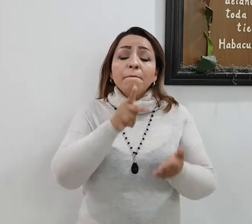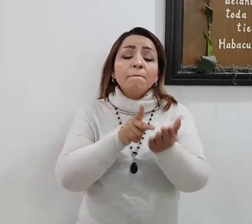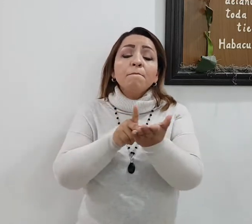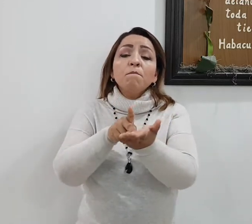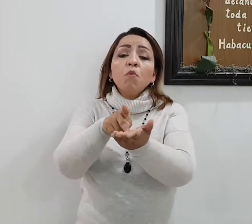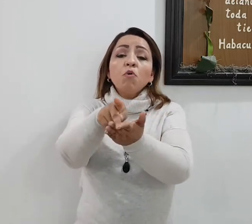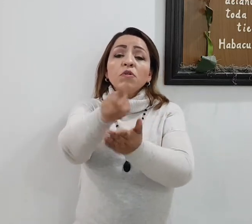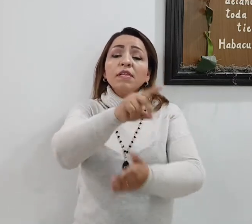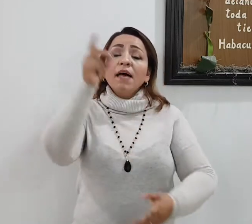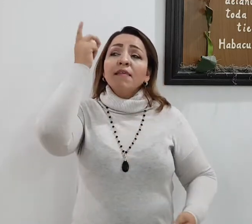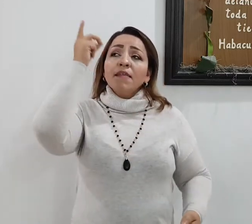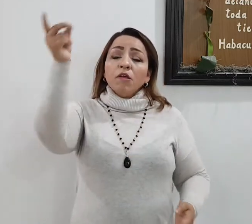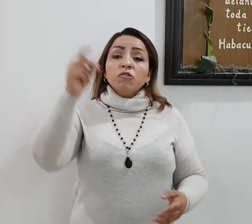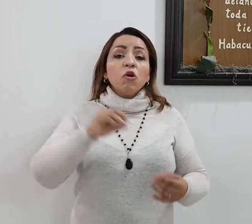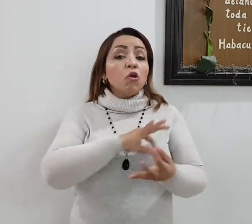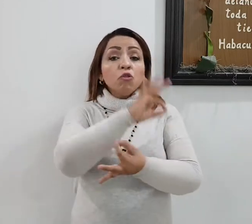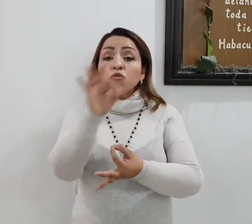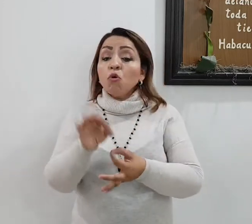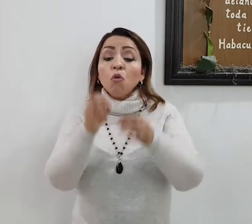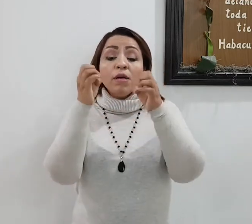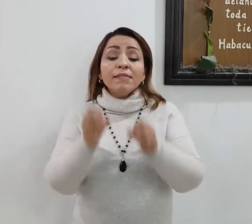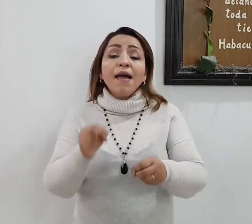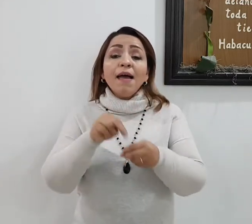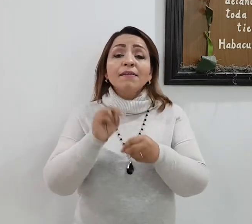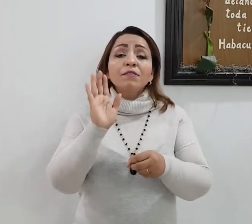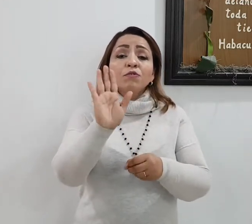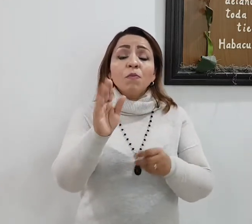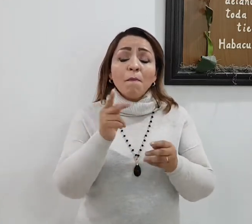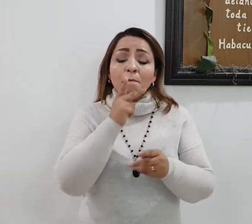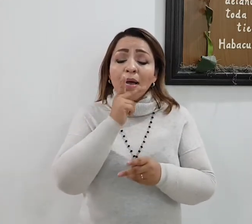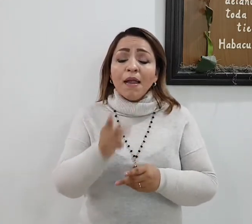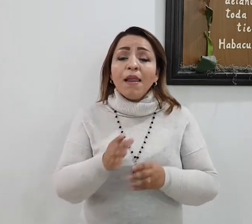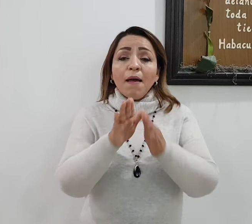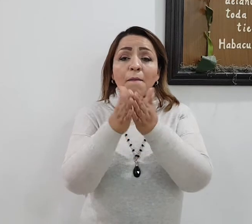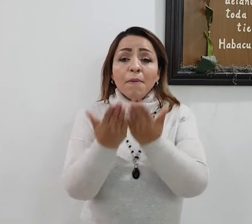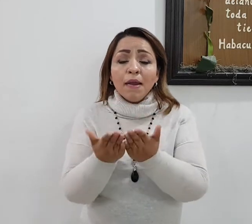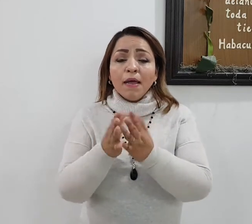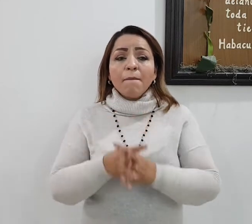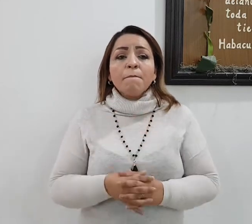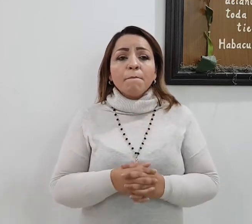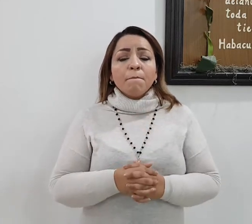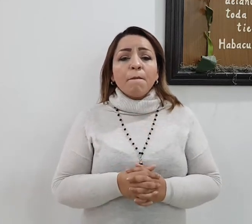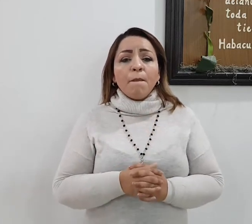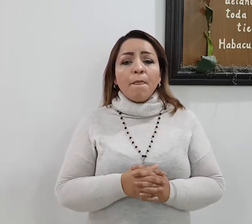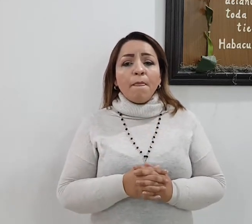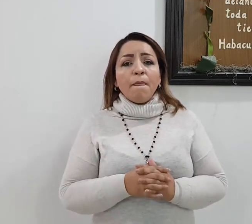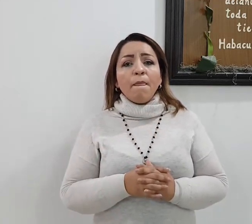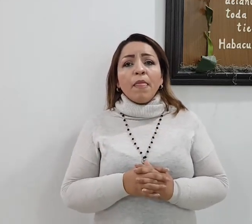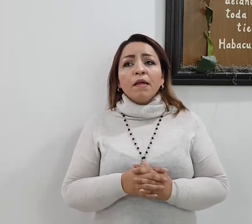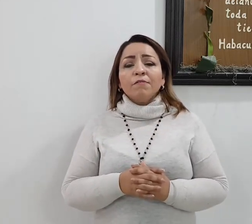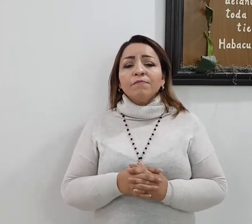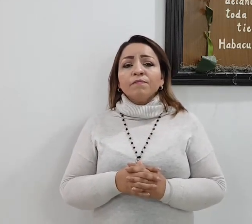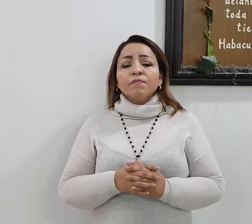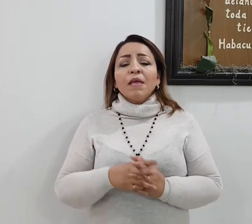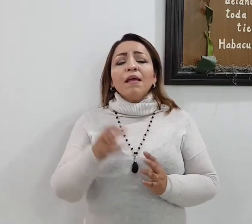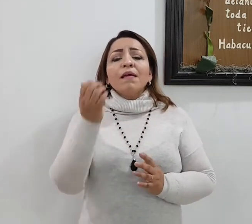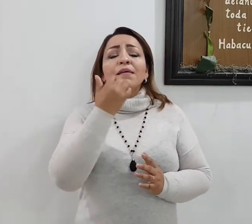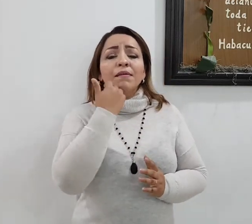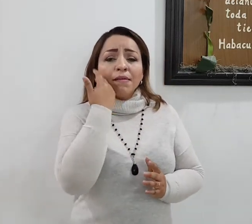palabra. Es importante examinar la Biblia para saber cuál es su voluntad. Yo no se la voy a decir ahorita, hermano. Lo que le quiero decir es cómo es